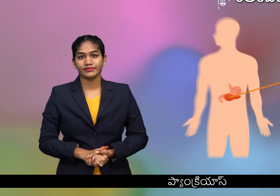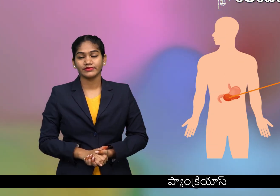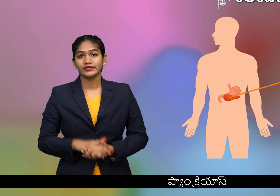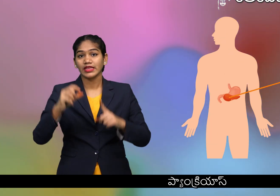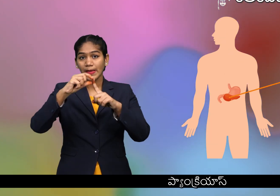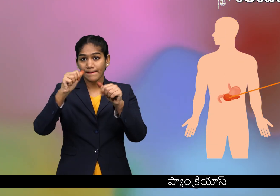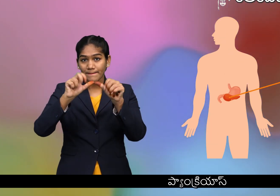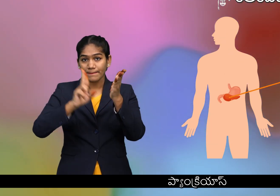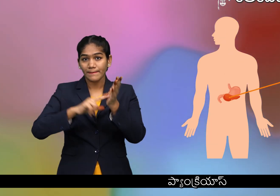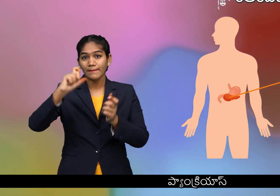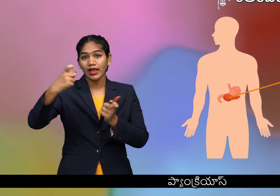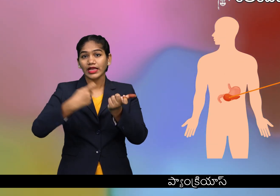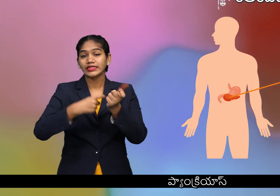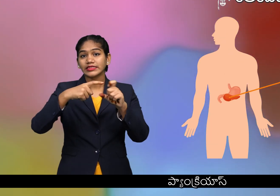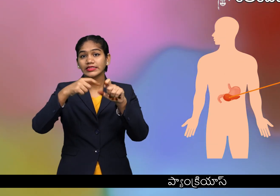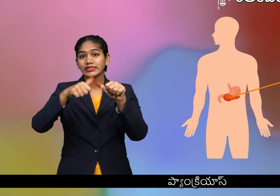ప్యాంక్రియాస్,